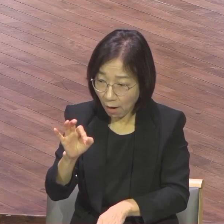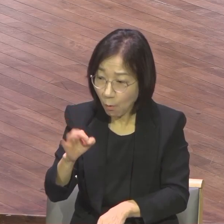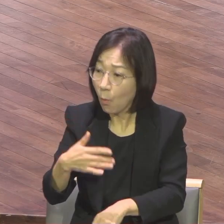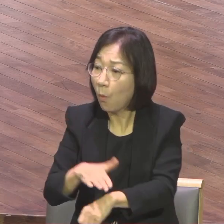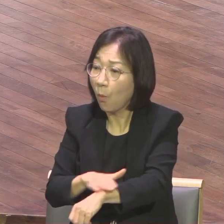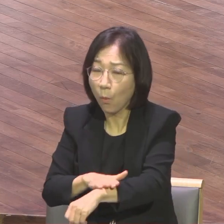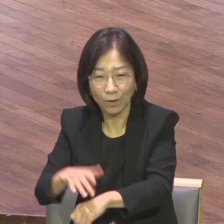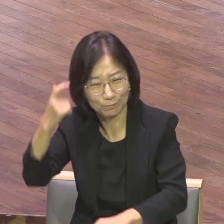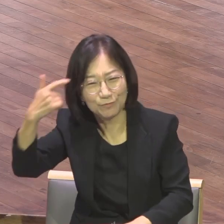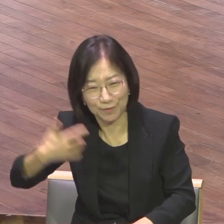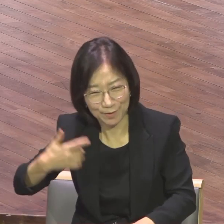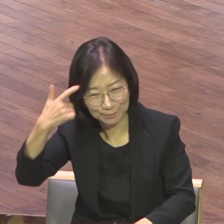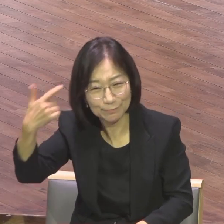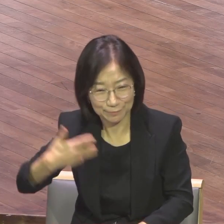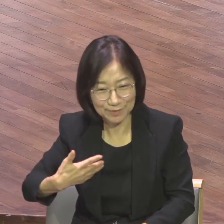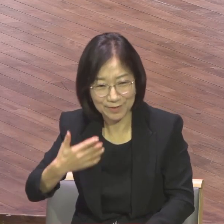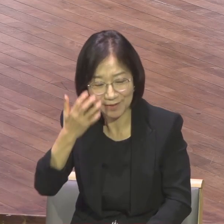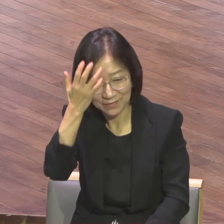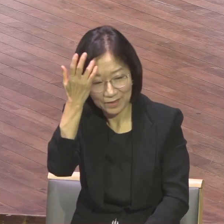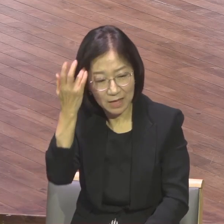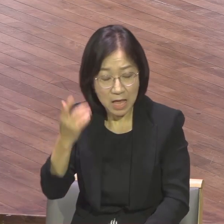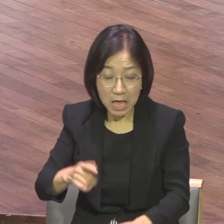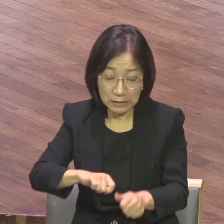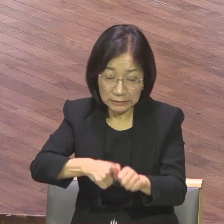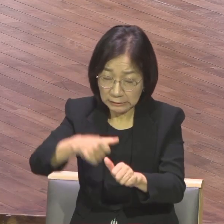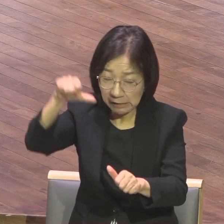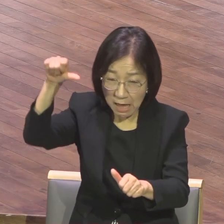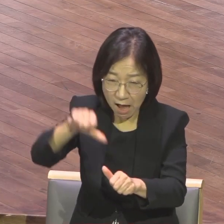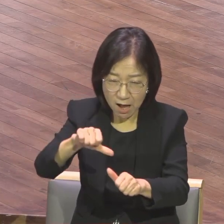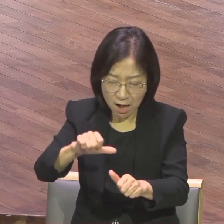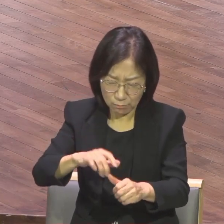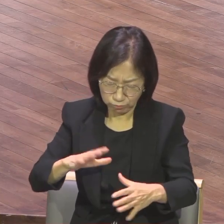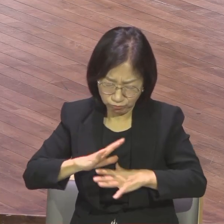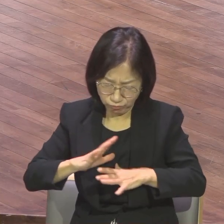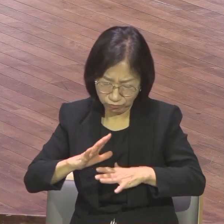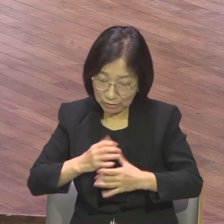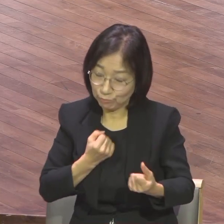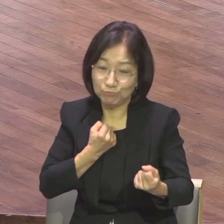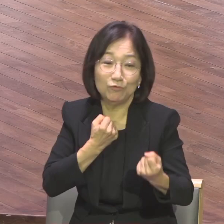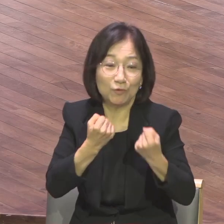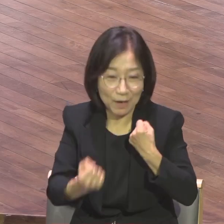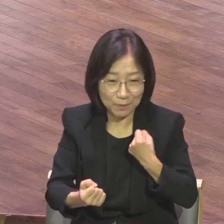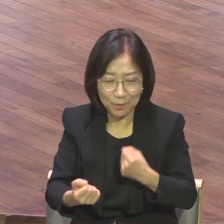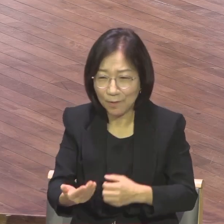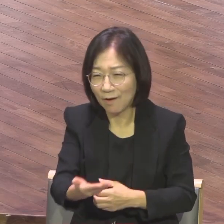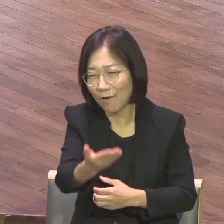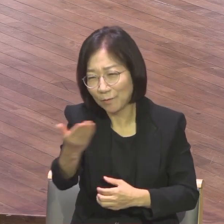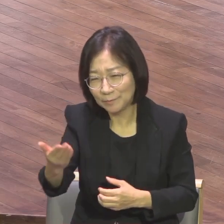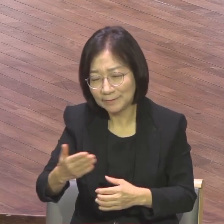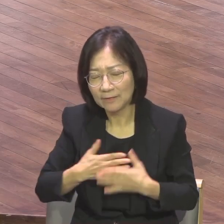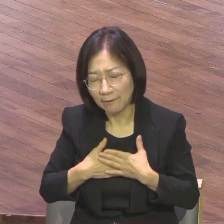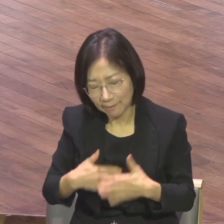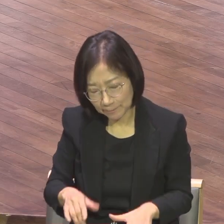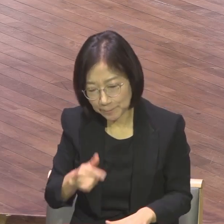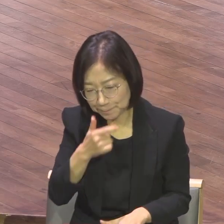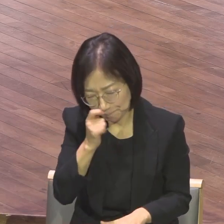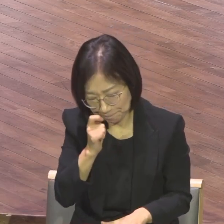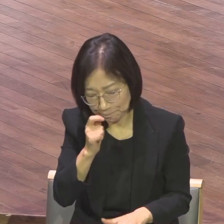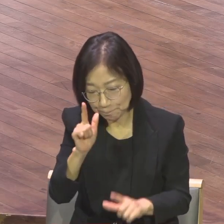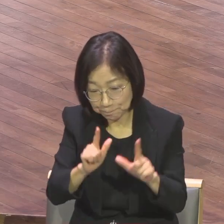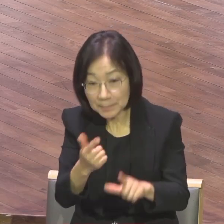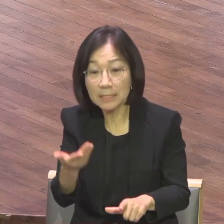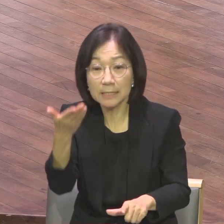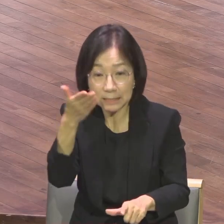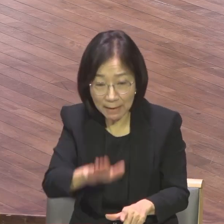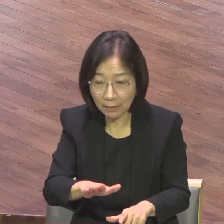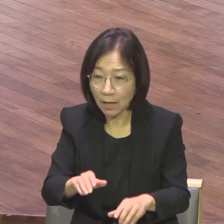시대적 재앙을 넘어서 그 작은 자가 그 연약한 자들이 모여서 큰